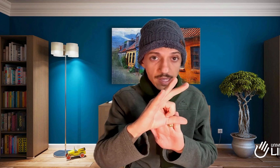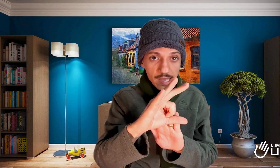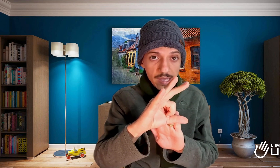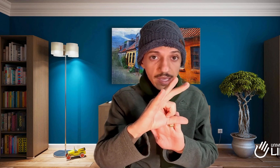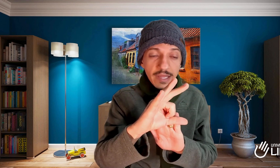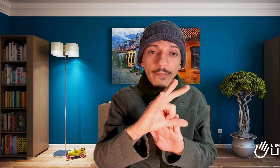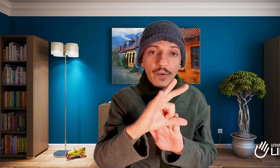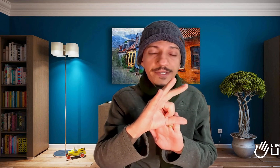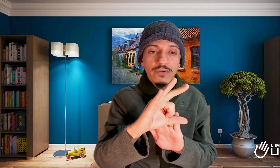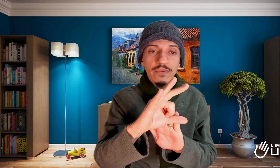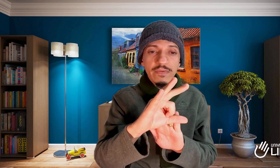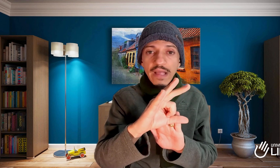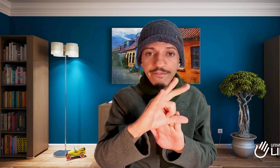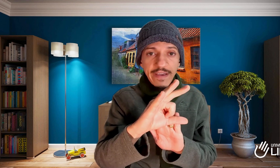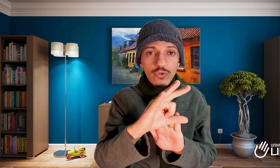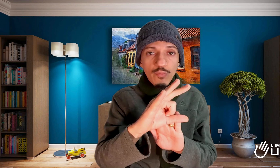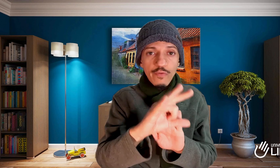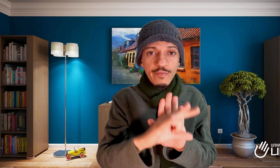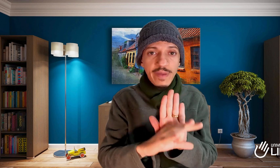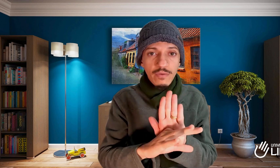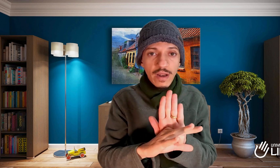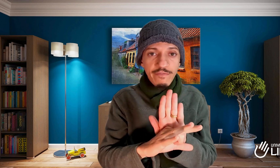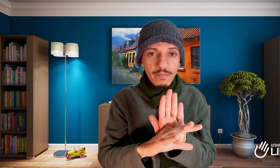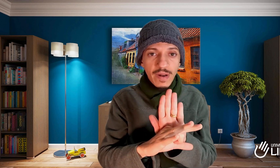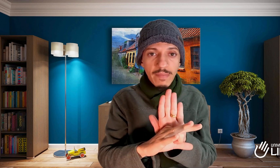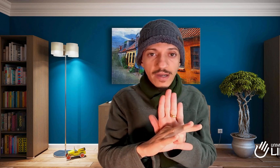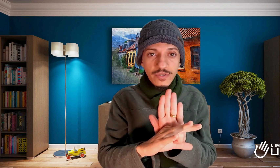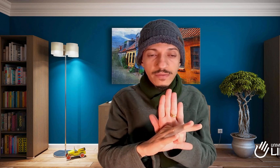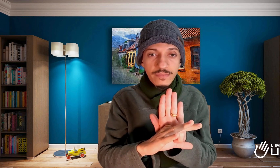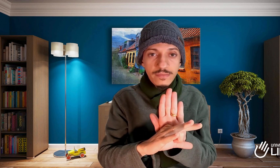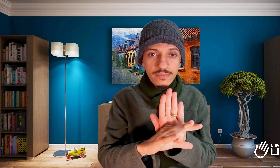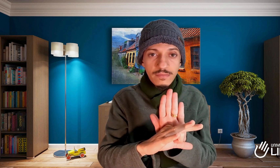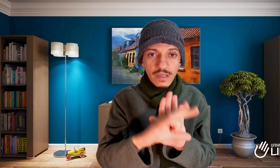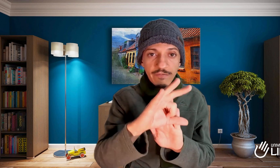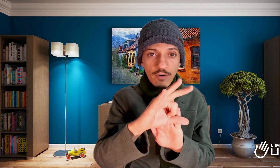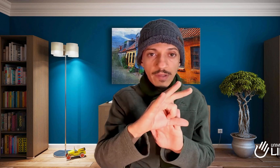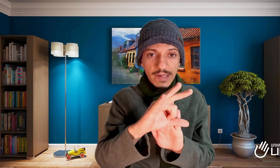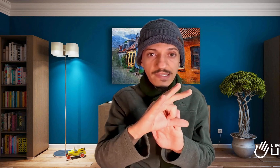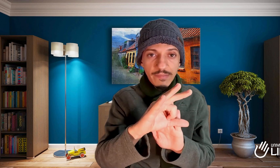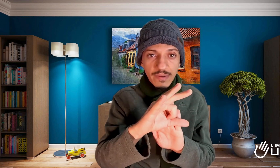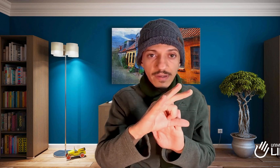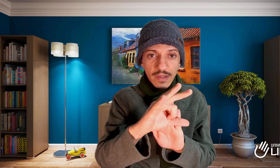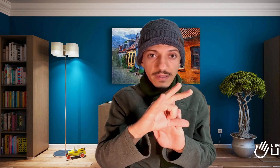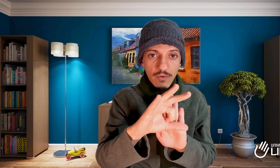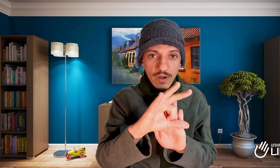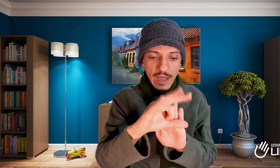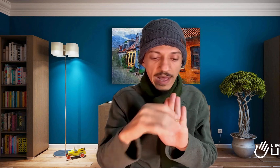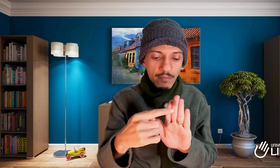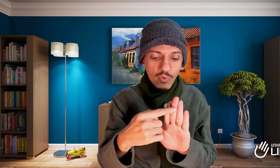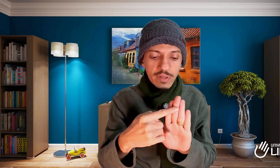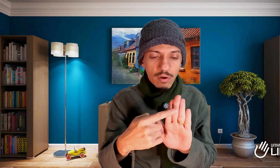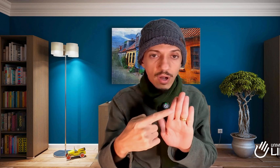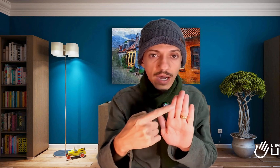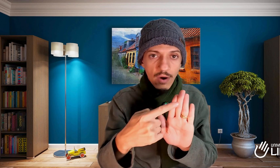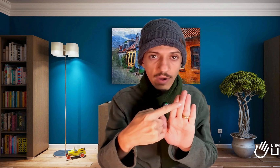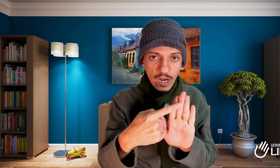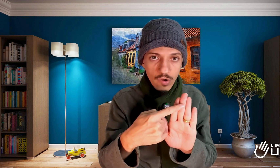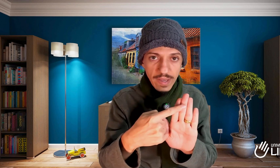E depois, quando é feito um movimento, ela vem para baixo e volta para cima. Então, ela muda o local. Ela começa